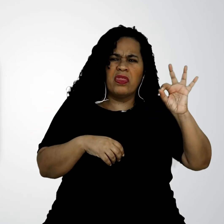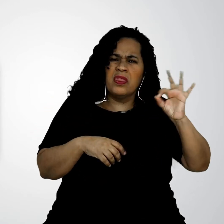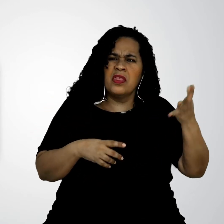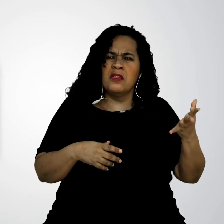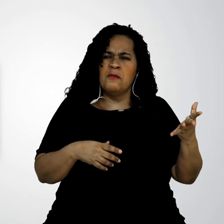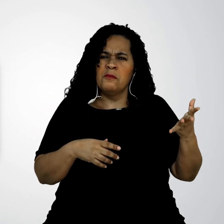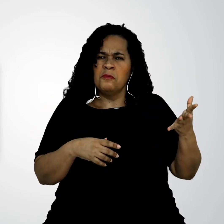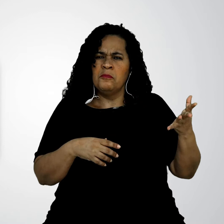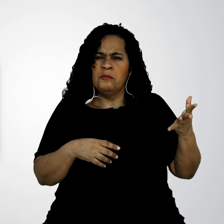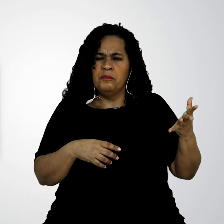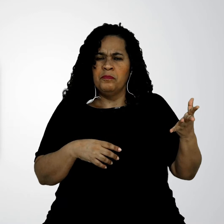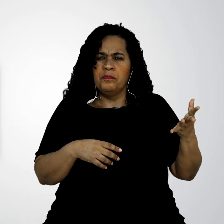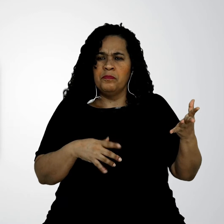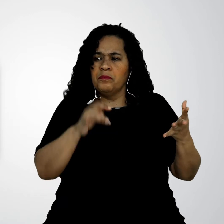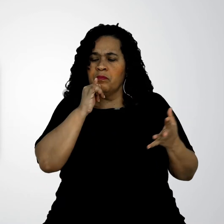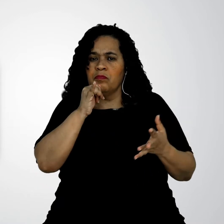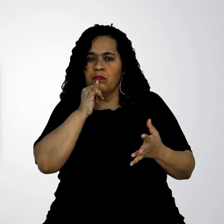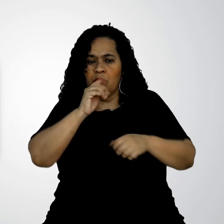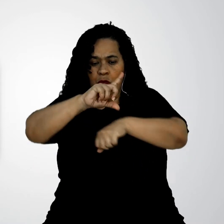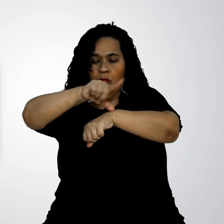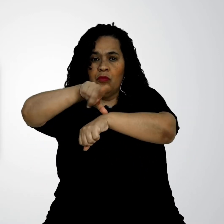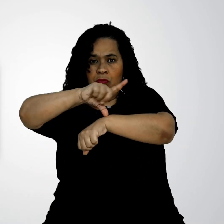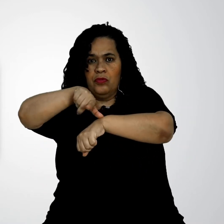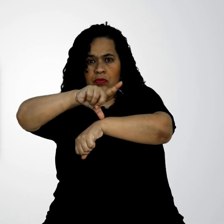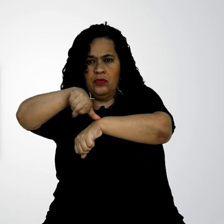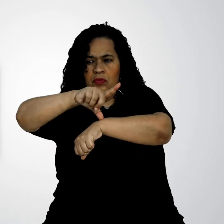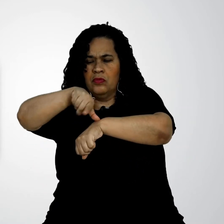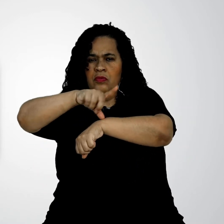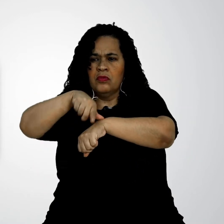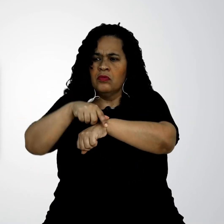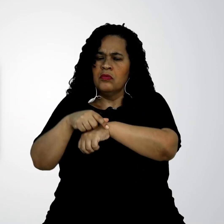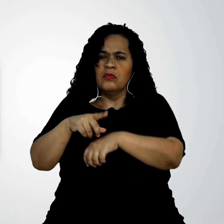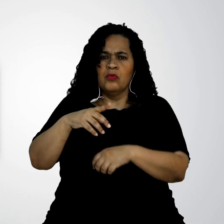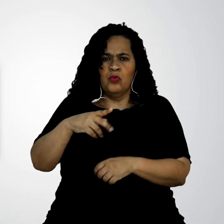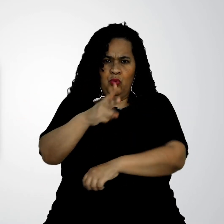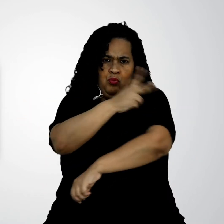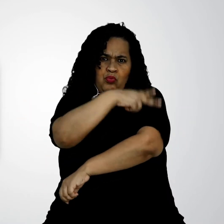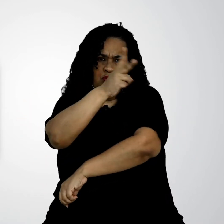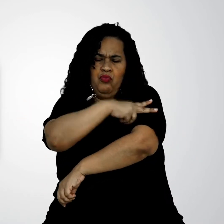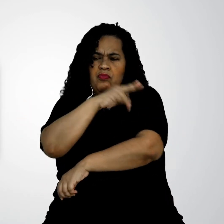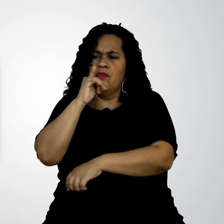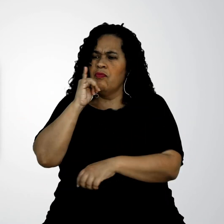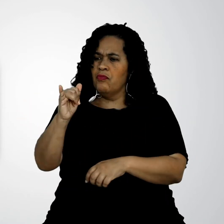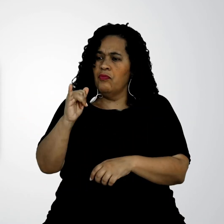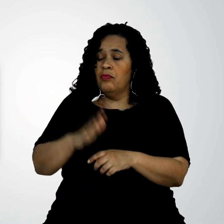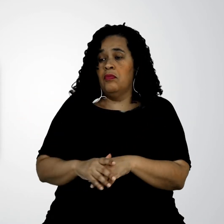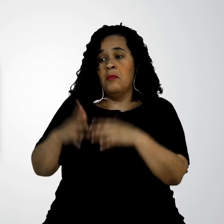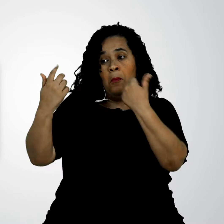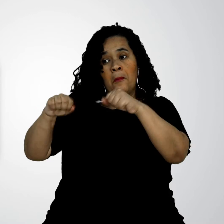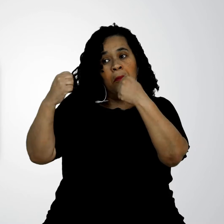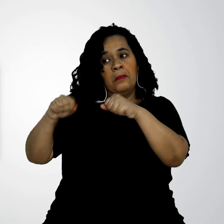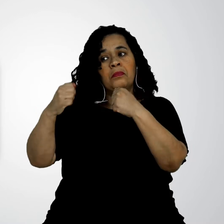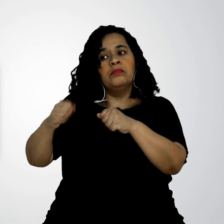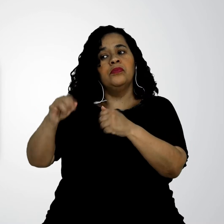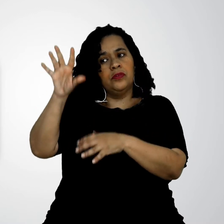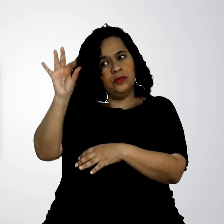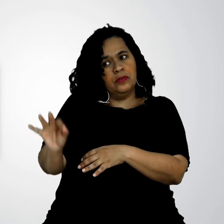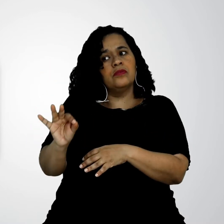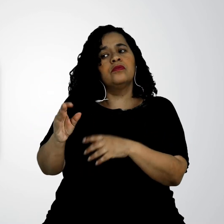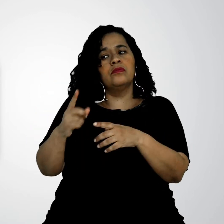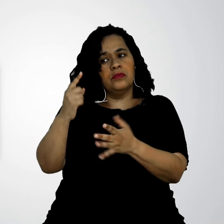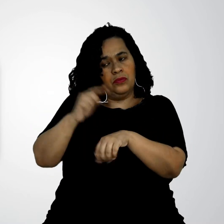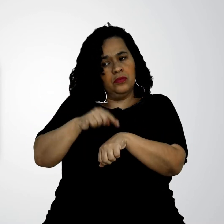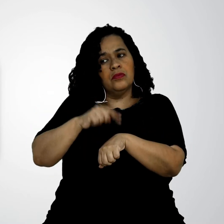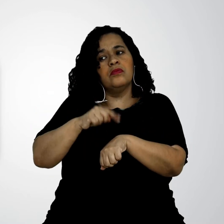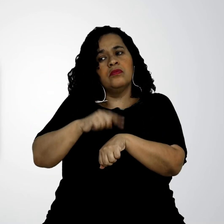trabalho, falou, escuta, você precisa chegar mais cedo. Só bate o livro, fecha tudo, o computador, vai embora para casa. Ele falou, agora é normal isso.